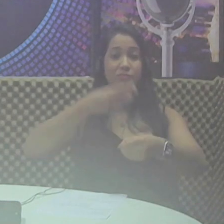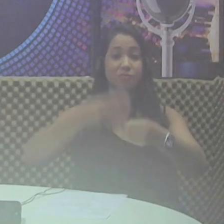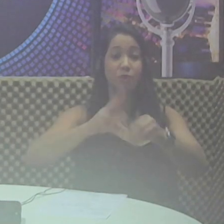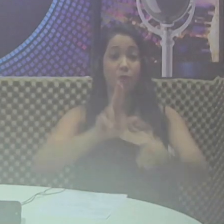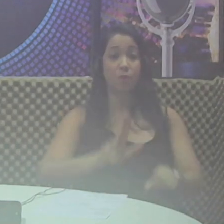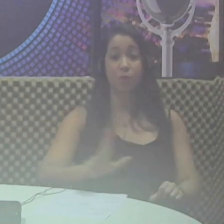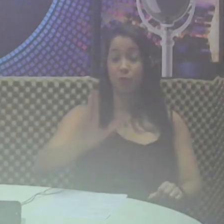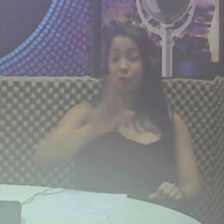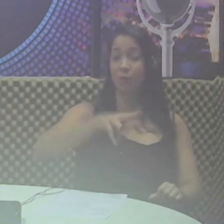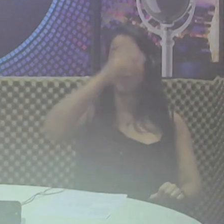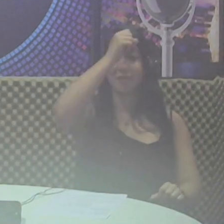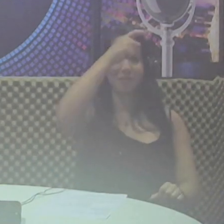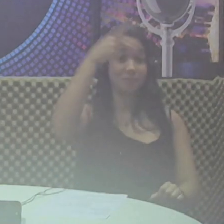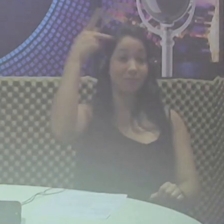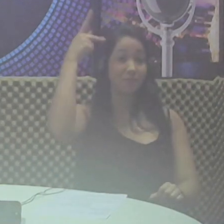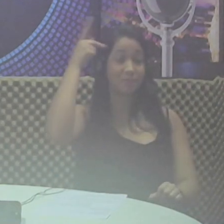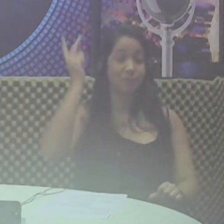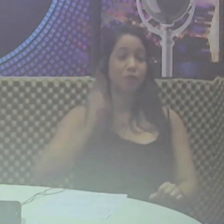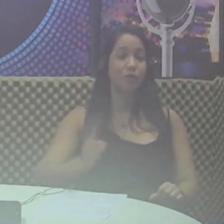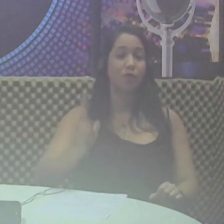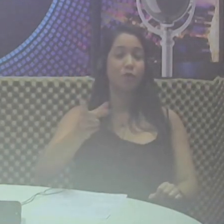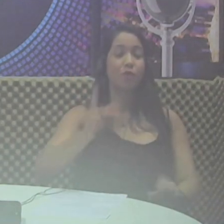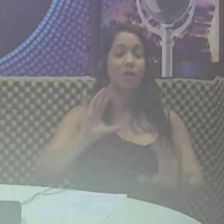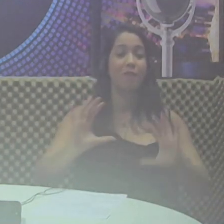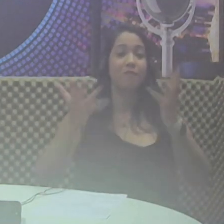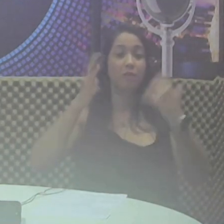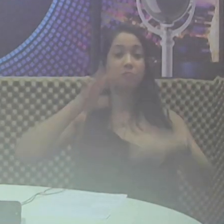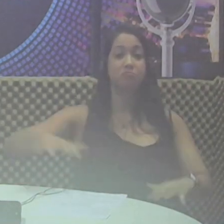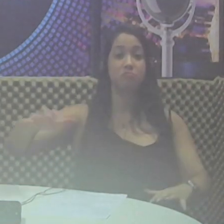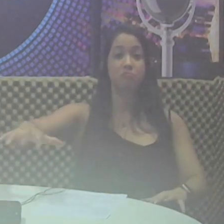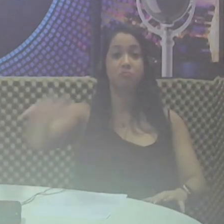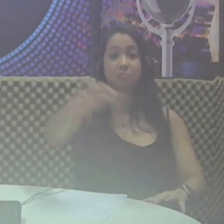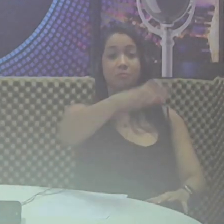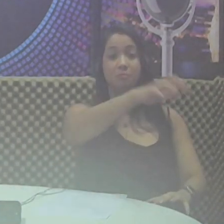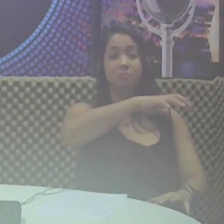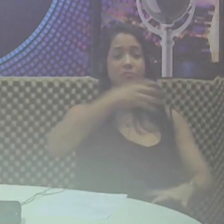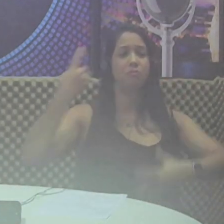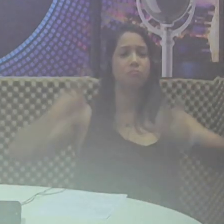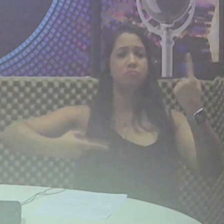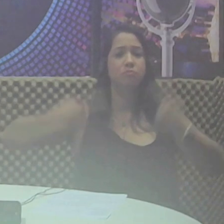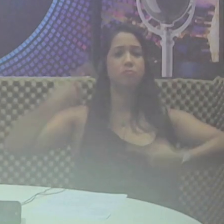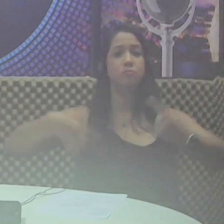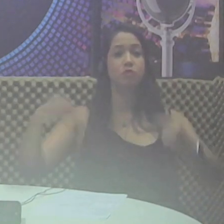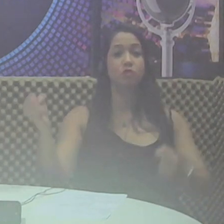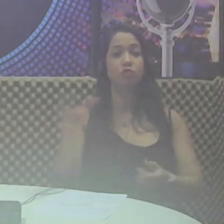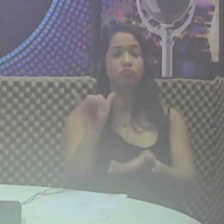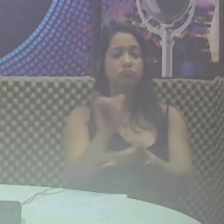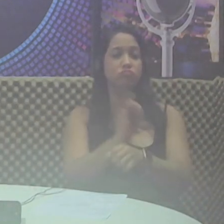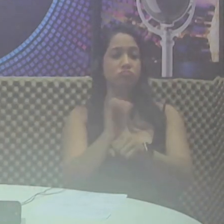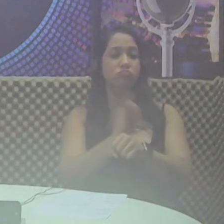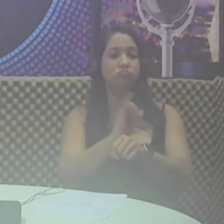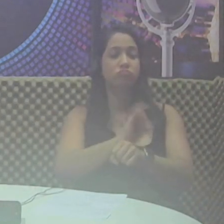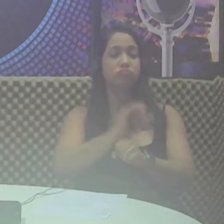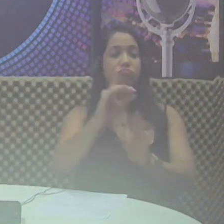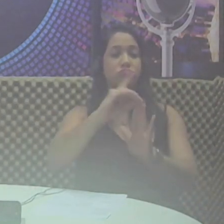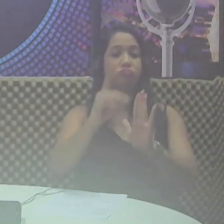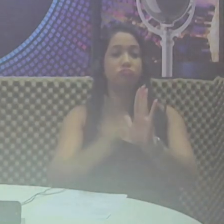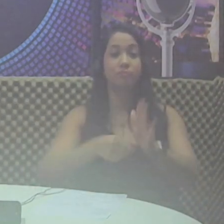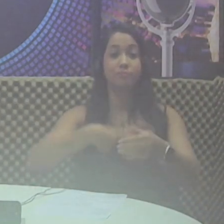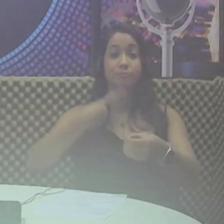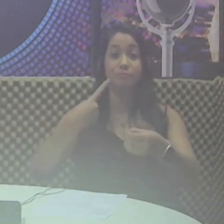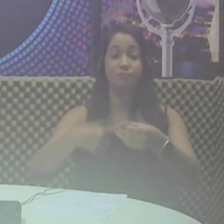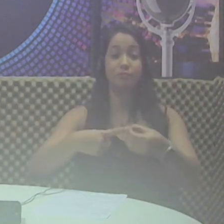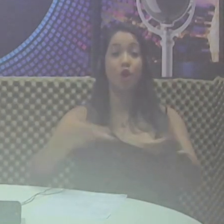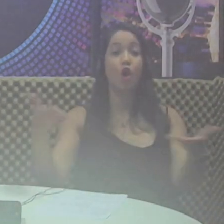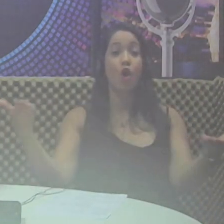A Prefeitura de Uberlândia segue com os fóruns regionais para a discussão do novo Plano Diretor da cidade.